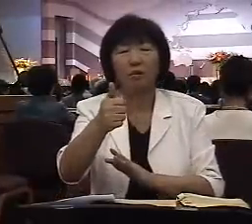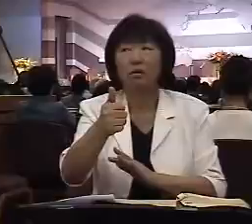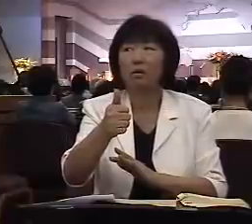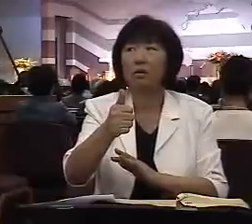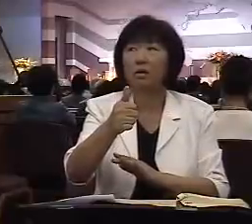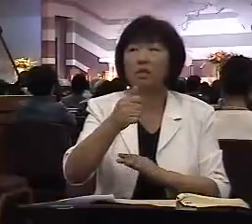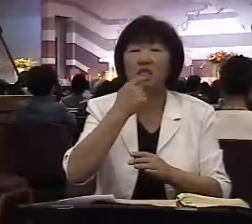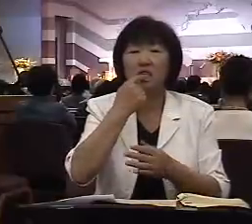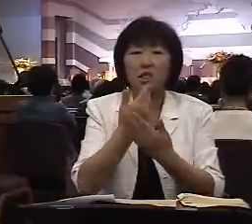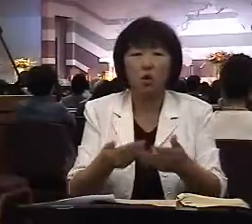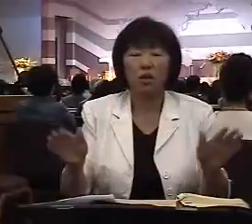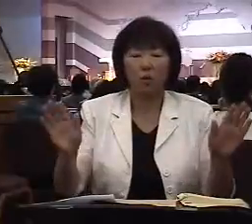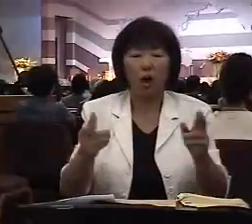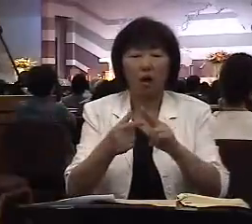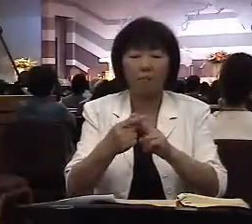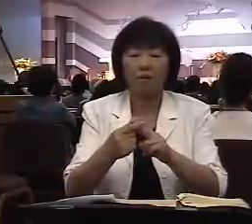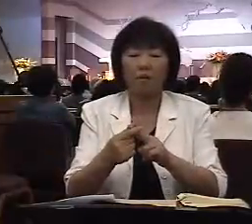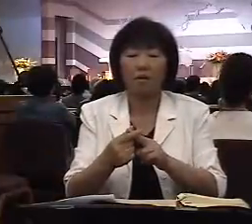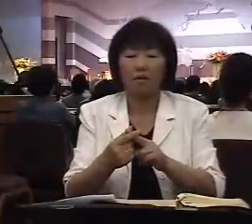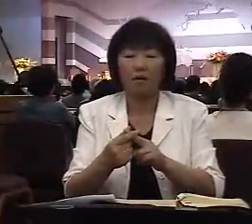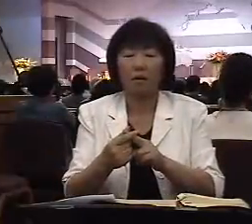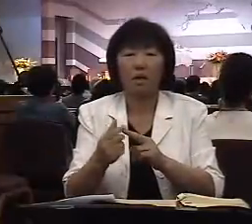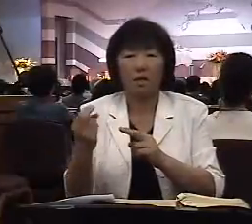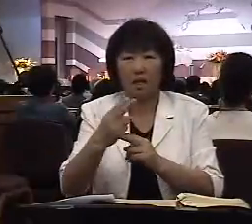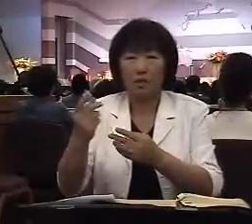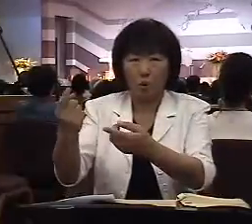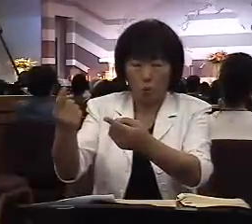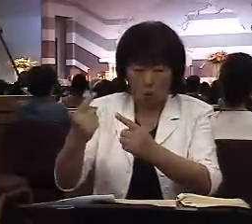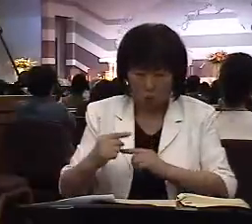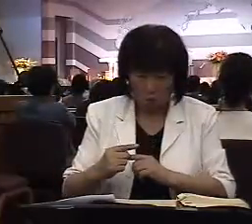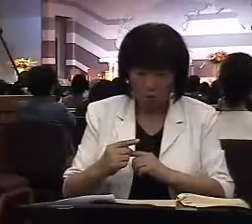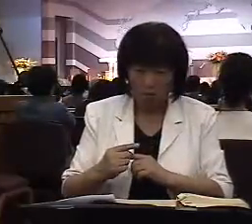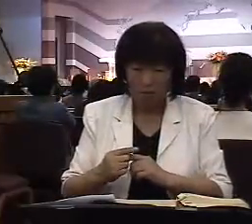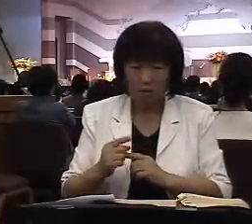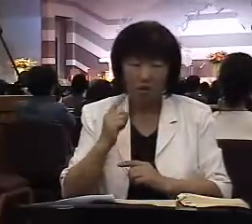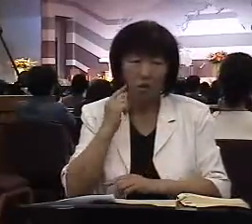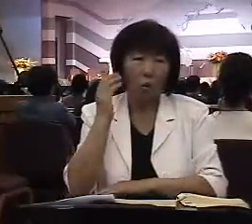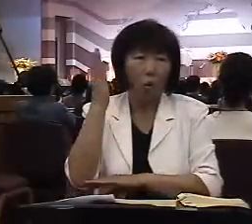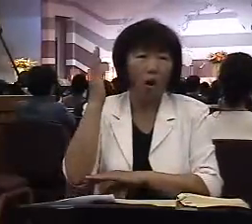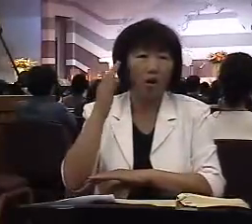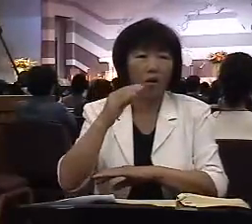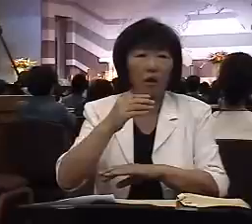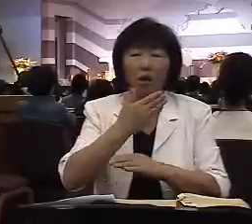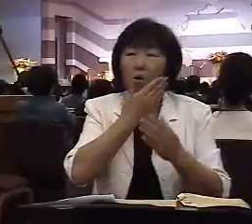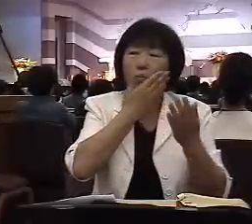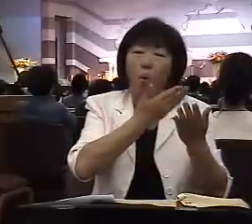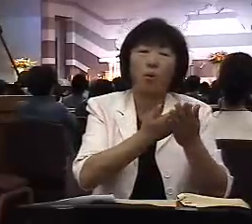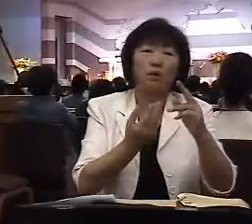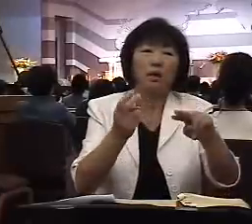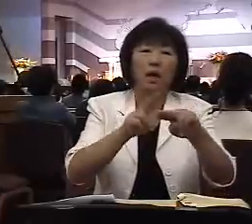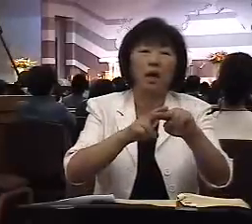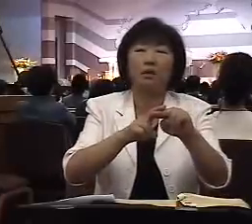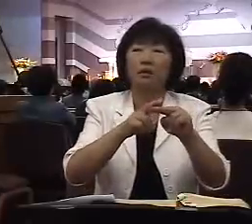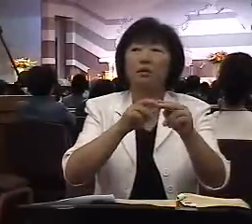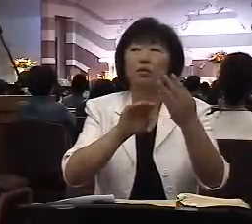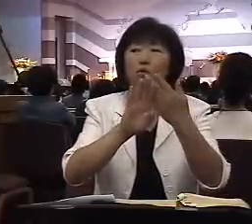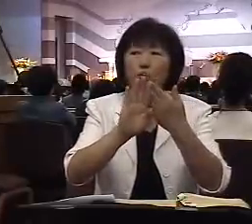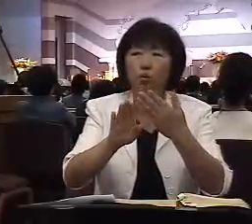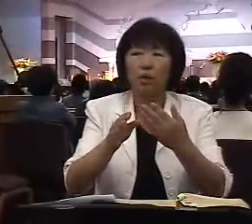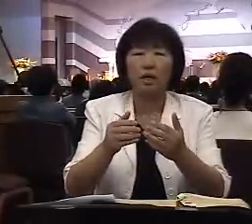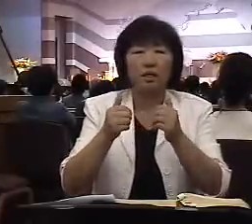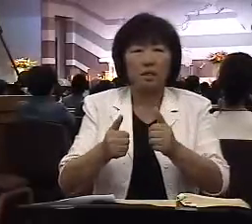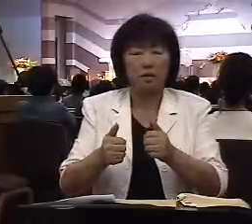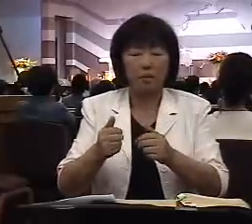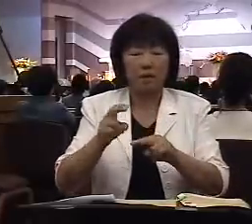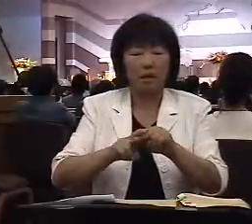예수님께서 그 천사들과 함께 재림하시고 난 다음에 영광의 보좌에 앉으시고 난 다음에 이제 심판의 자리가